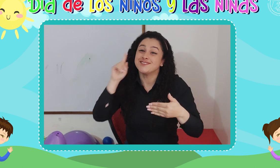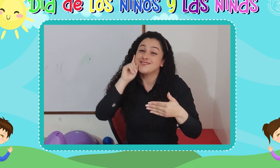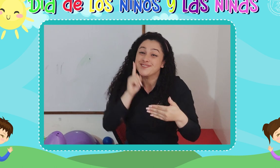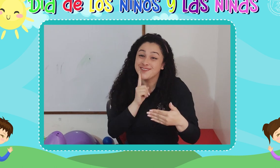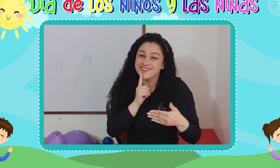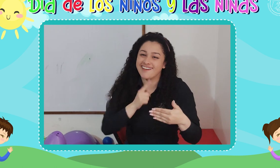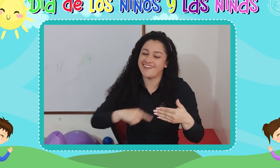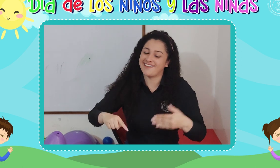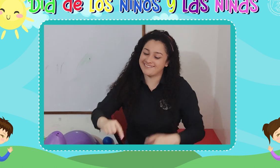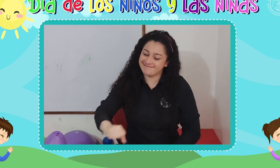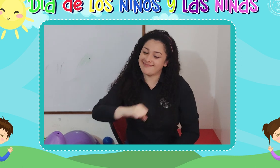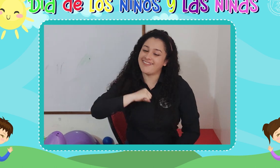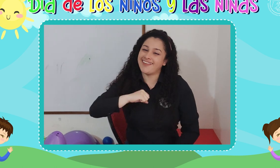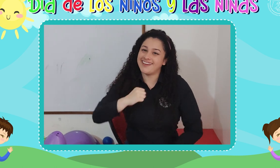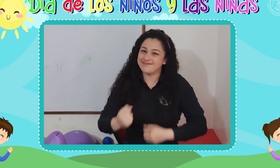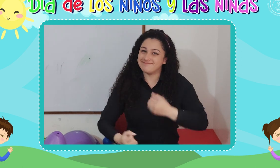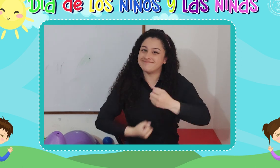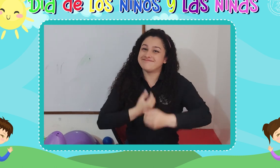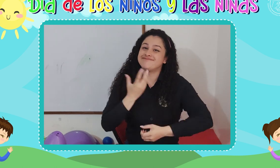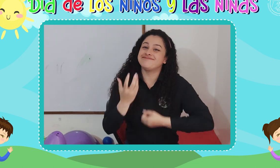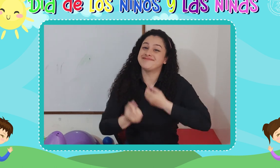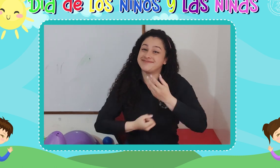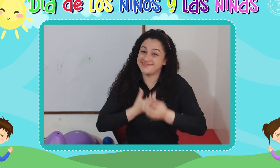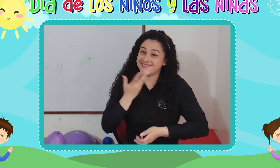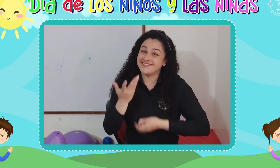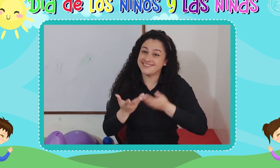niños sordos.